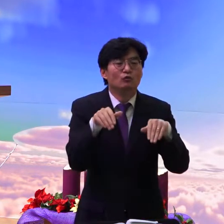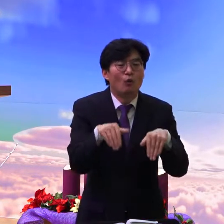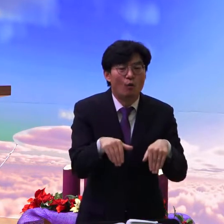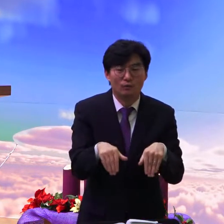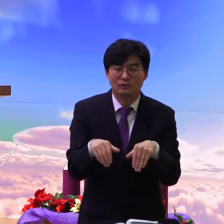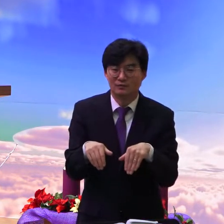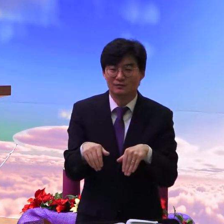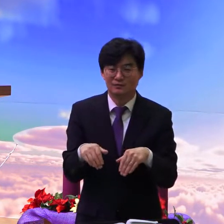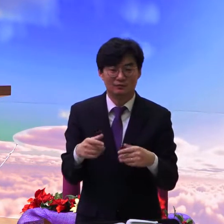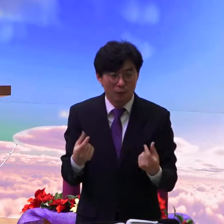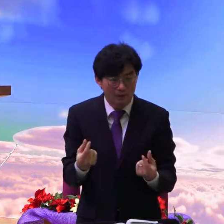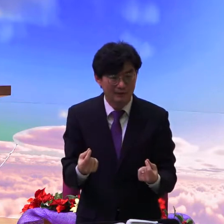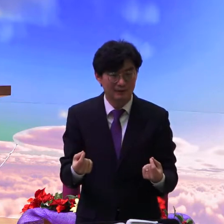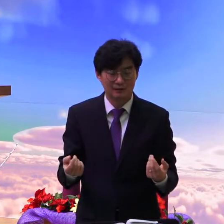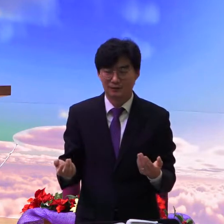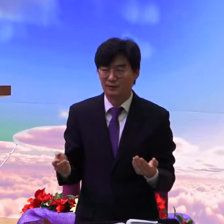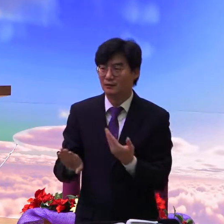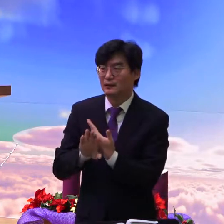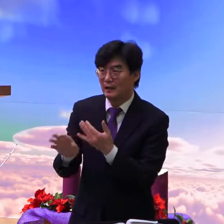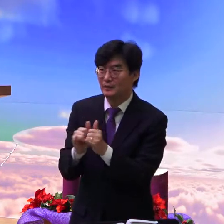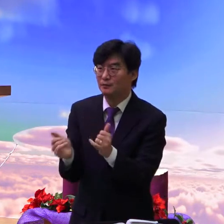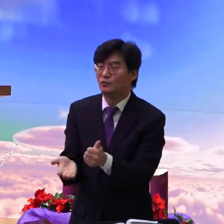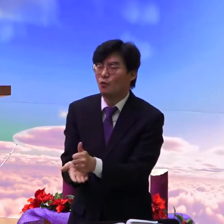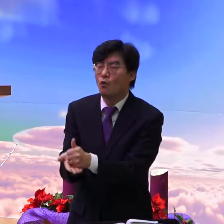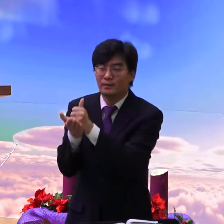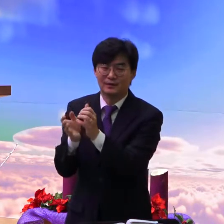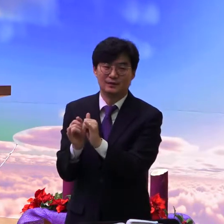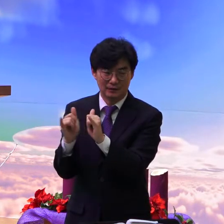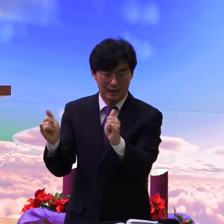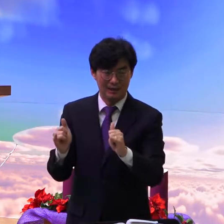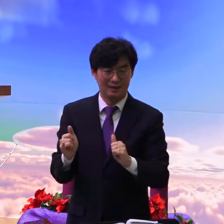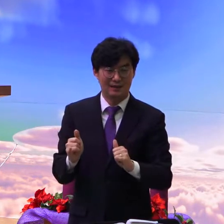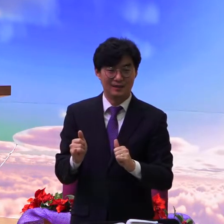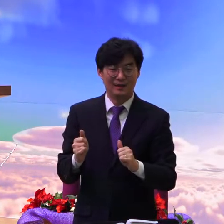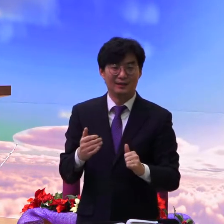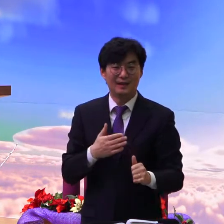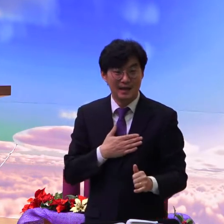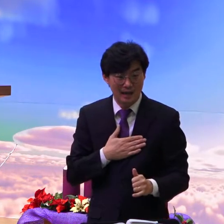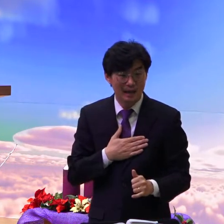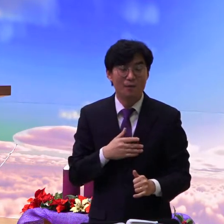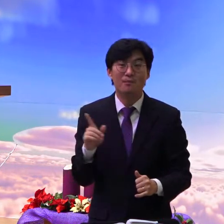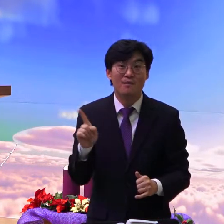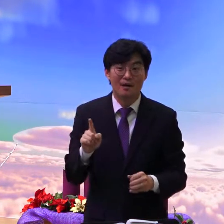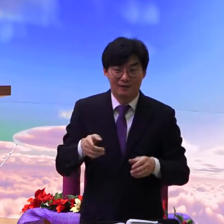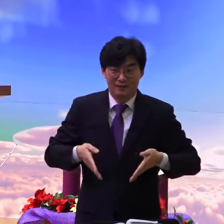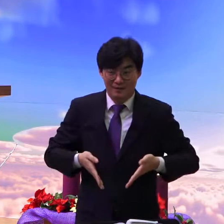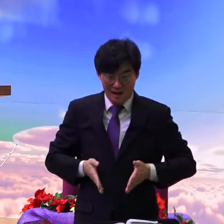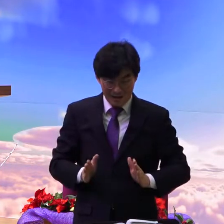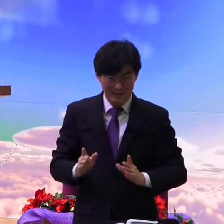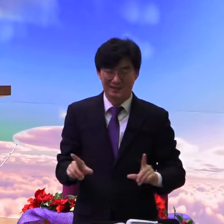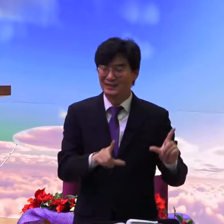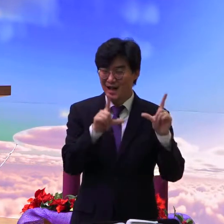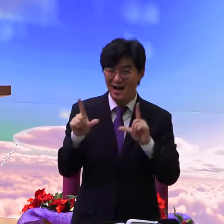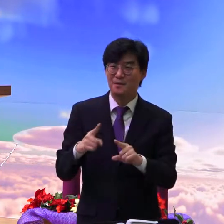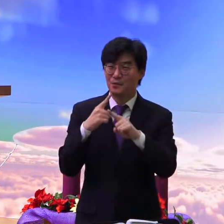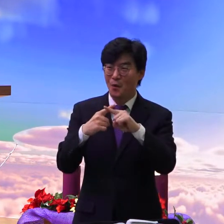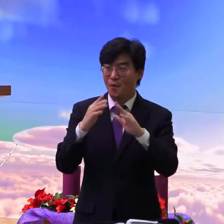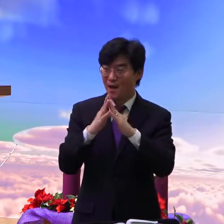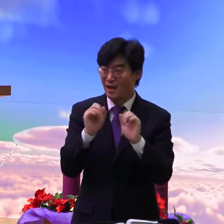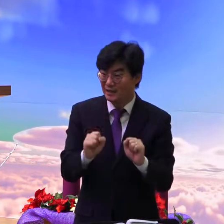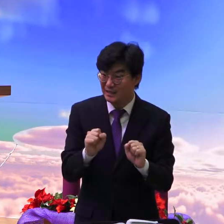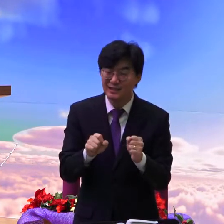예수님의 말씀을 따른다면, 섬기는 자가 되라는 그 말씀을 따른다면 직분을 맡은 사람들은 그 직분을 통해서